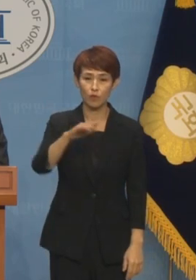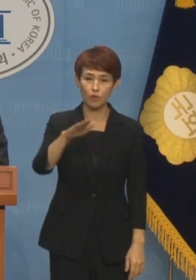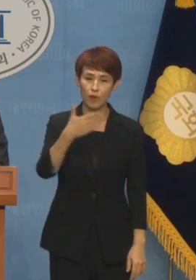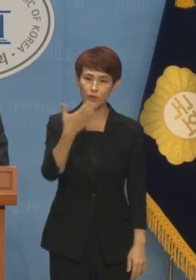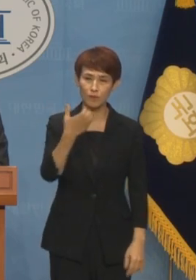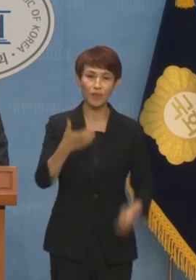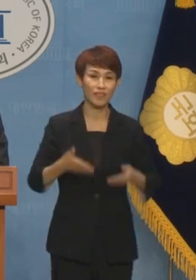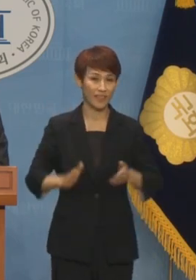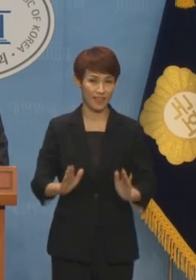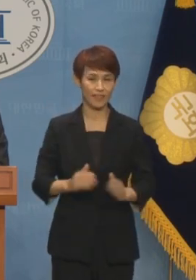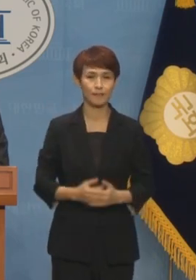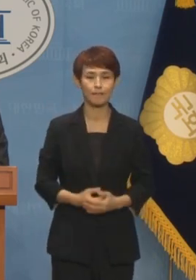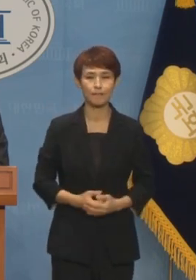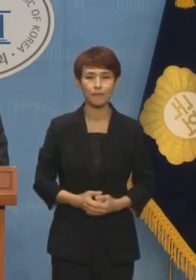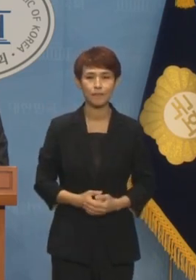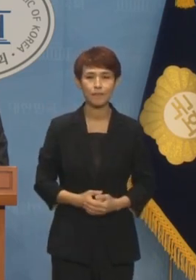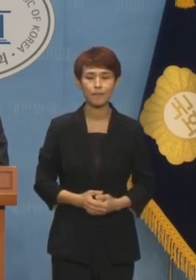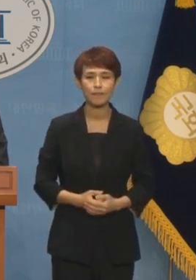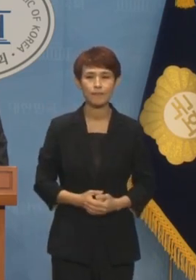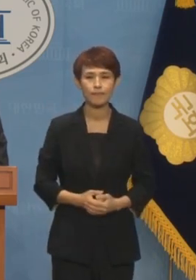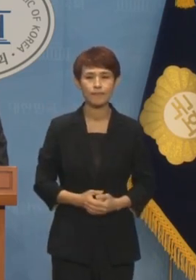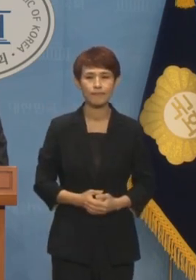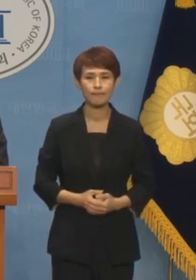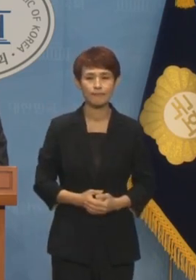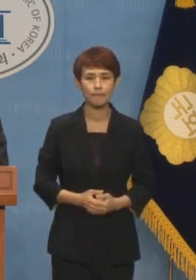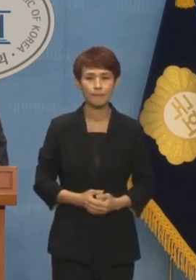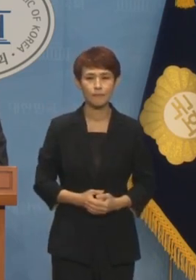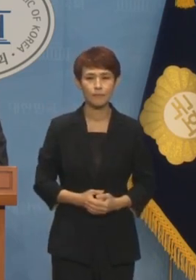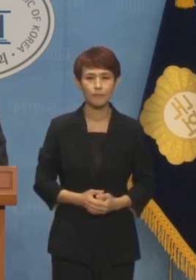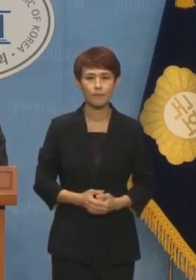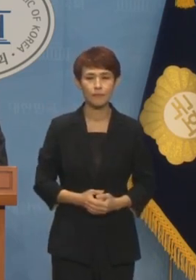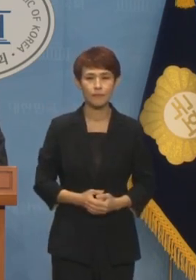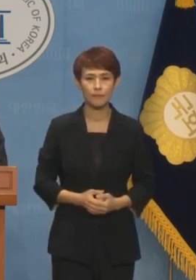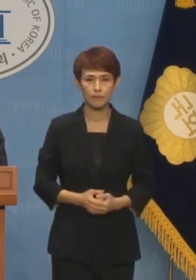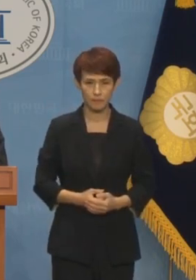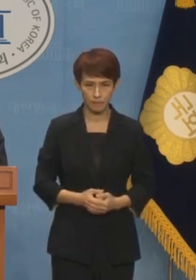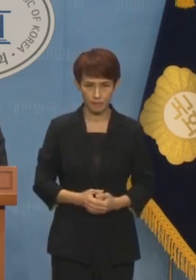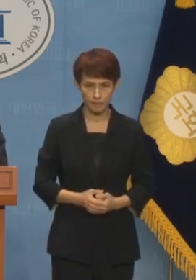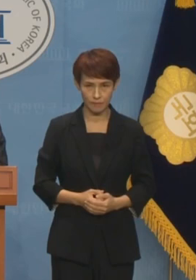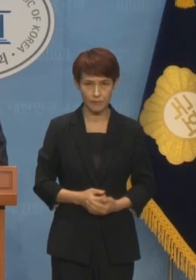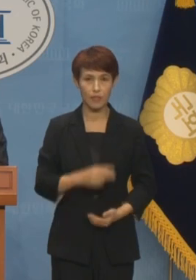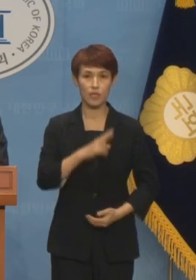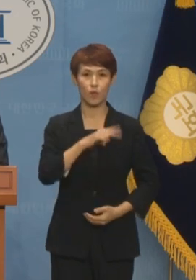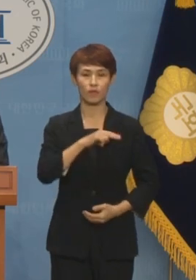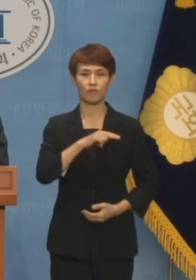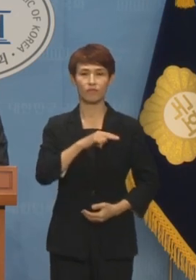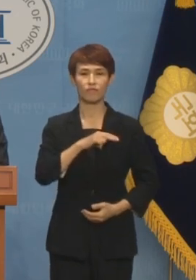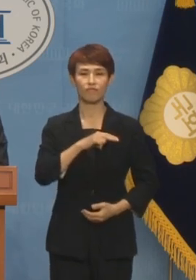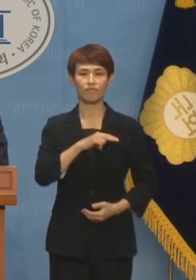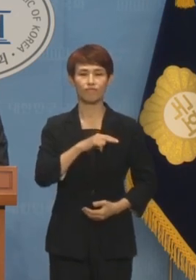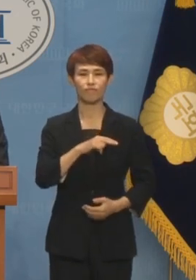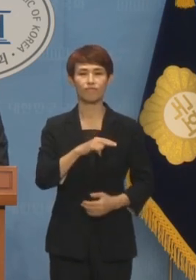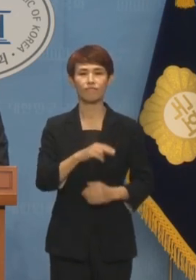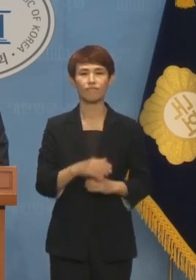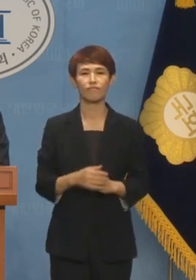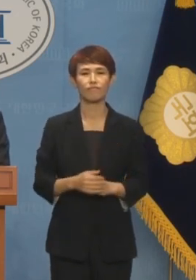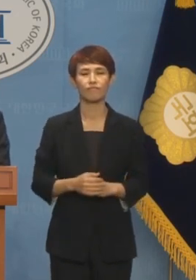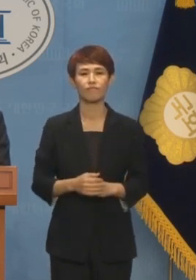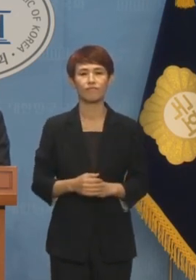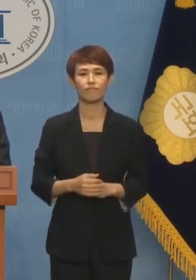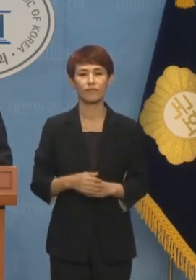최고위원 선출의 선거에 도전을 하면서 오늘 출마 기자회견을 갖게